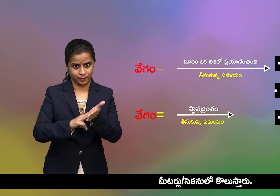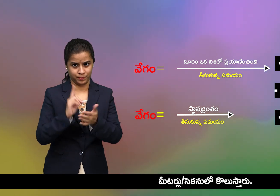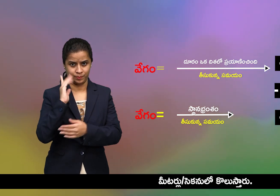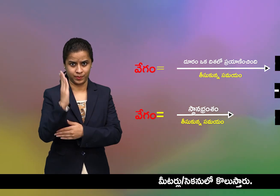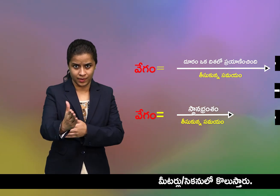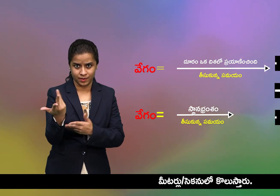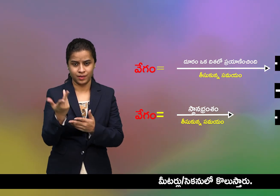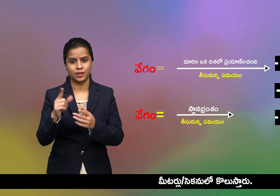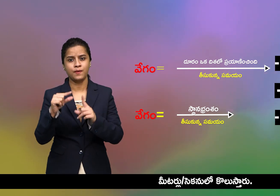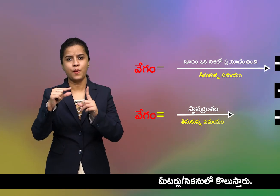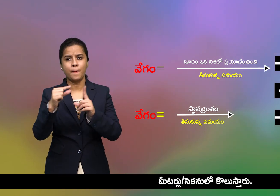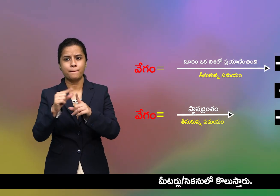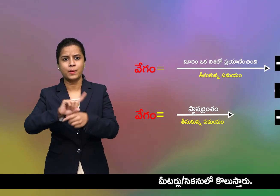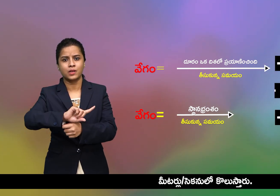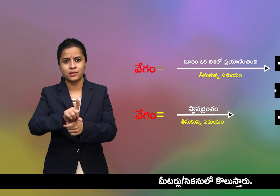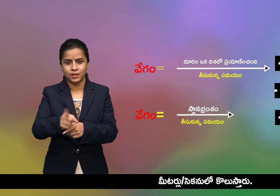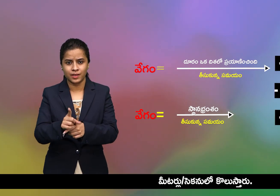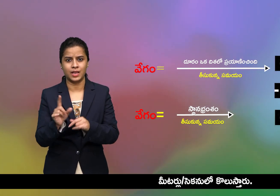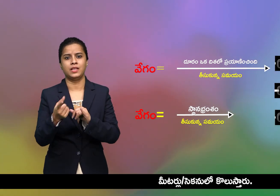సెకనులో కొలుస్తారు.